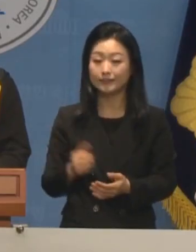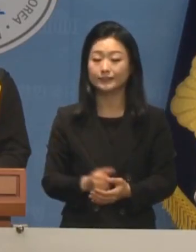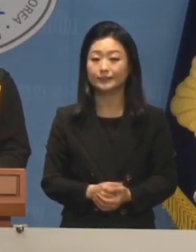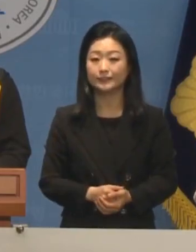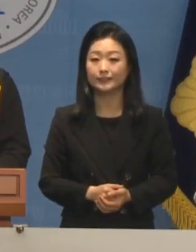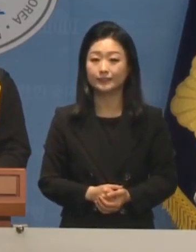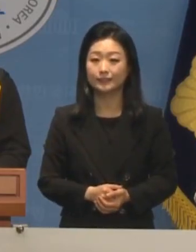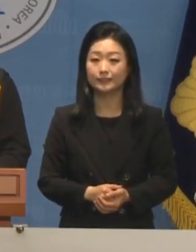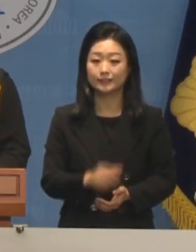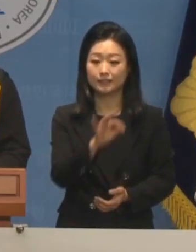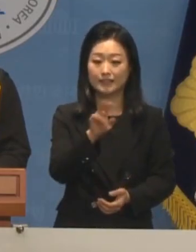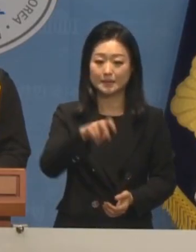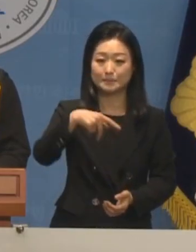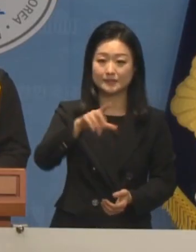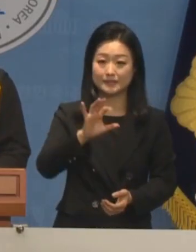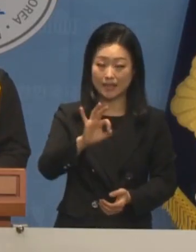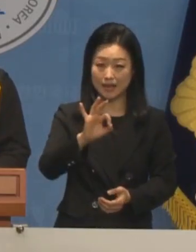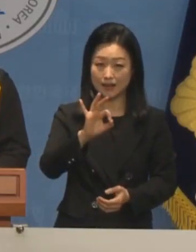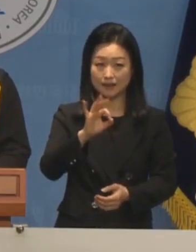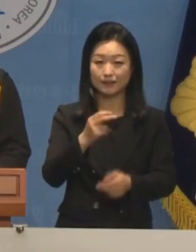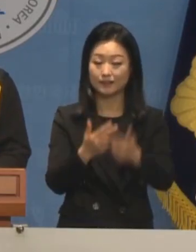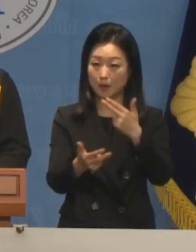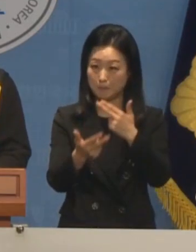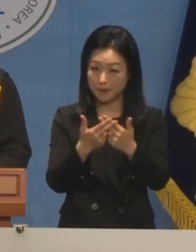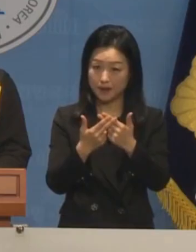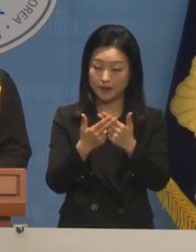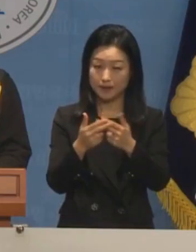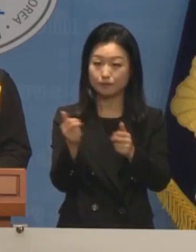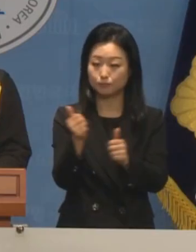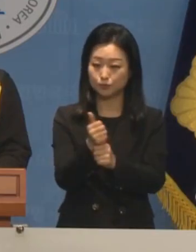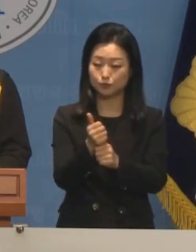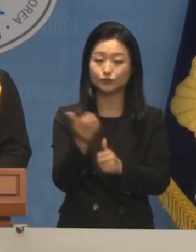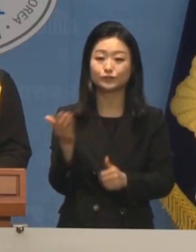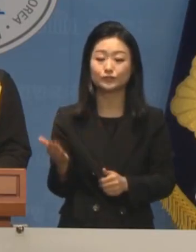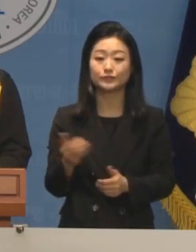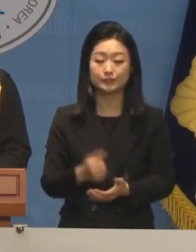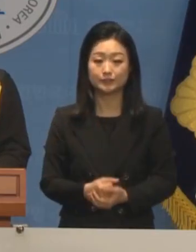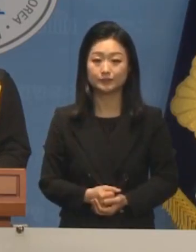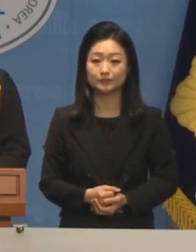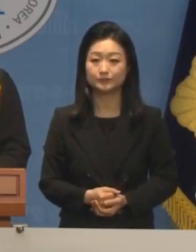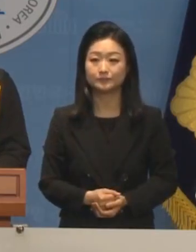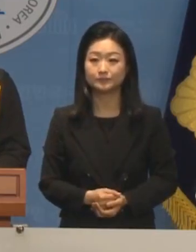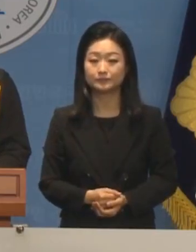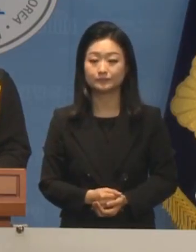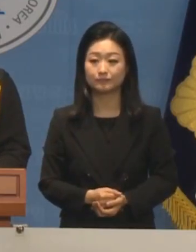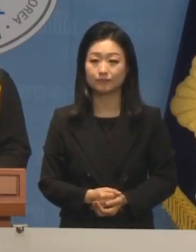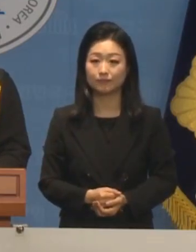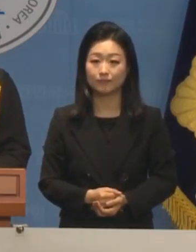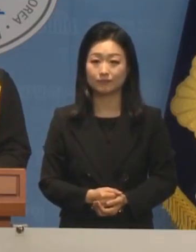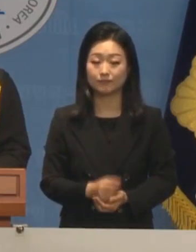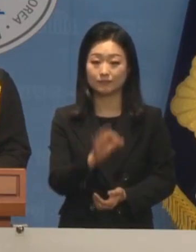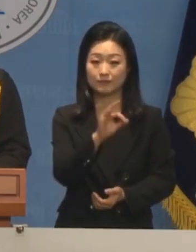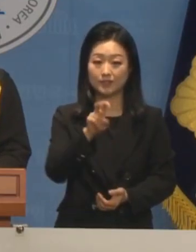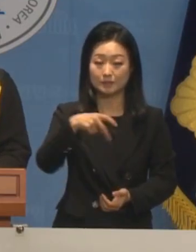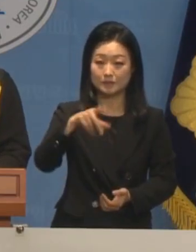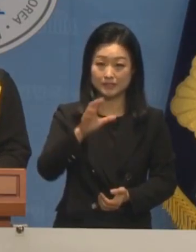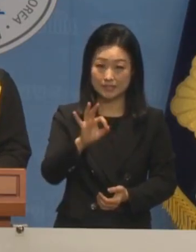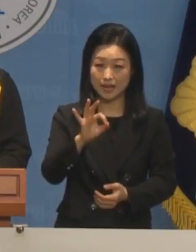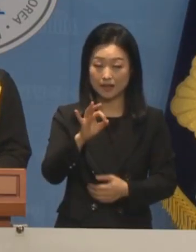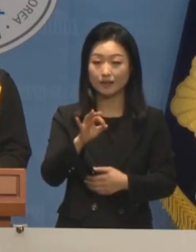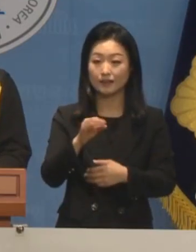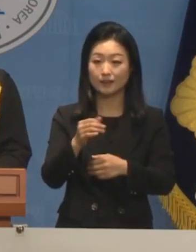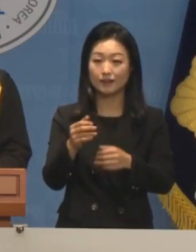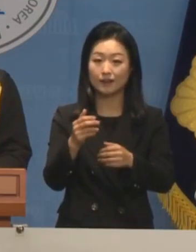참석하셨습니다대 사협회 최병호 부회장님 참석하셨습니다 대한임상병리사 협회 중소병원